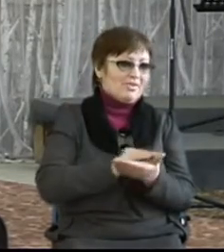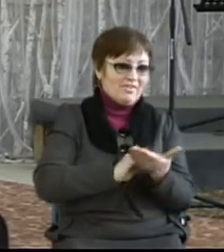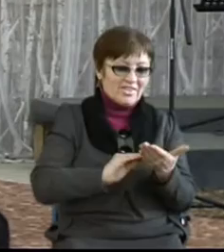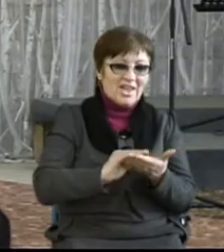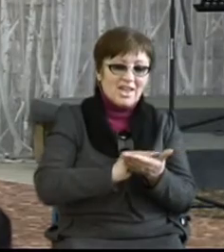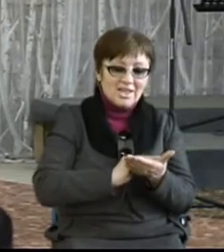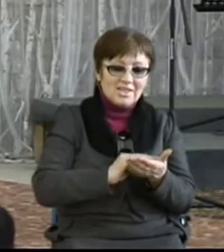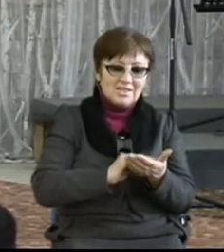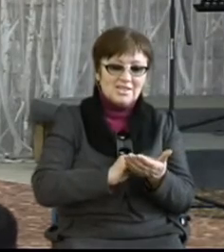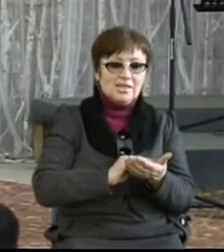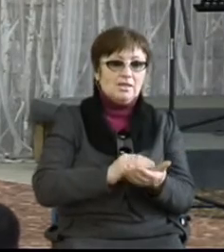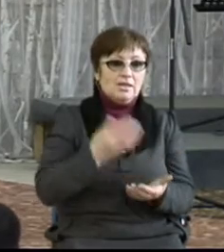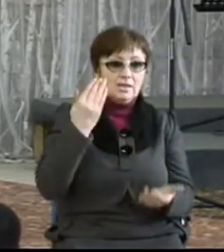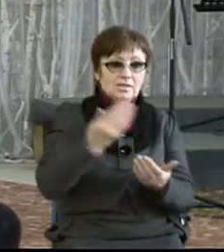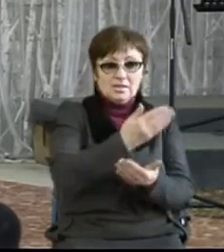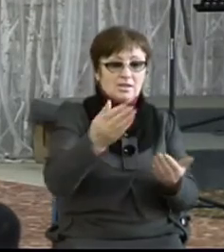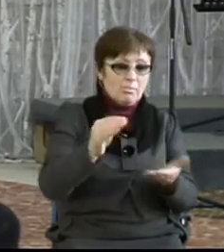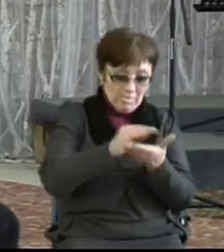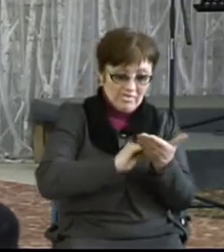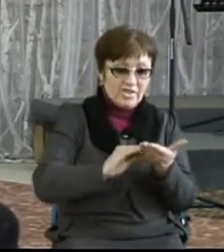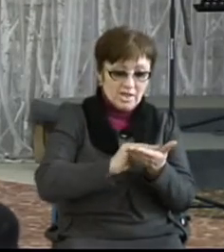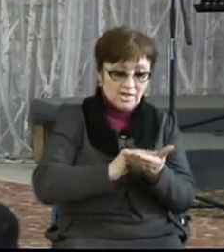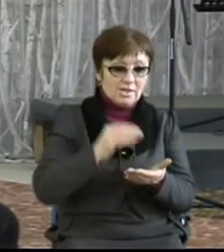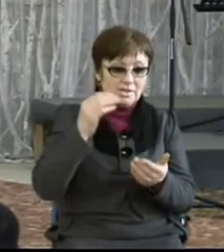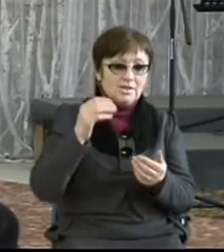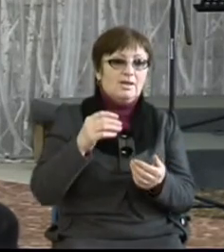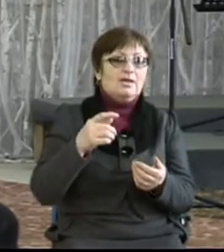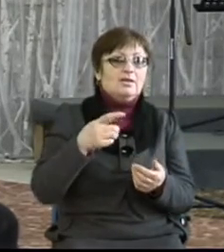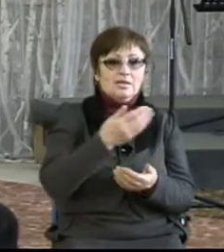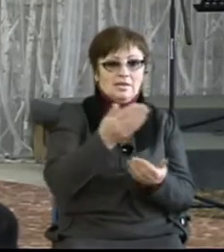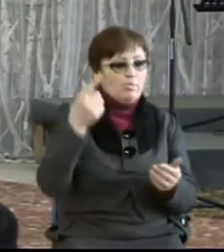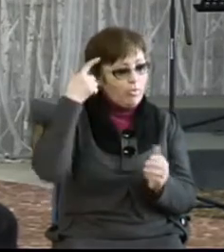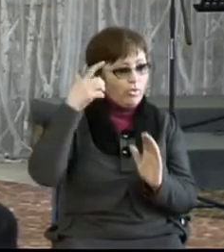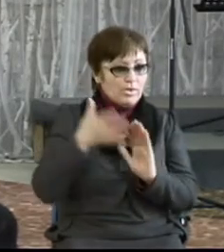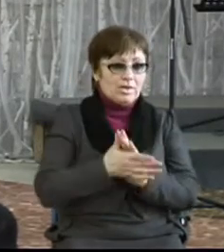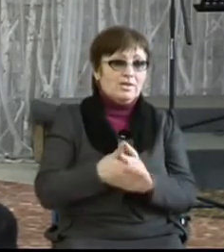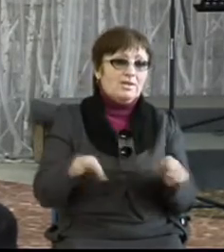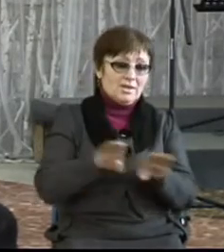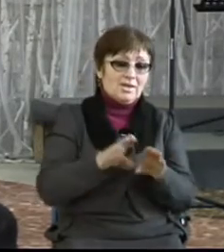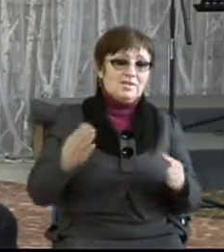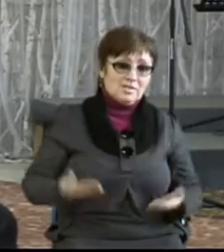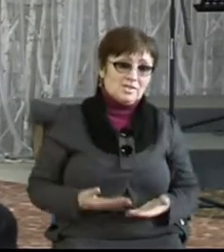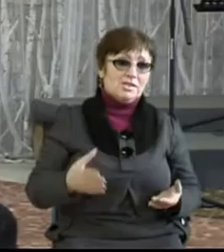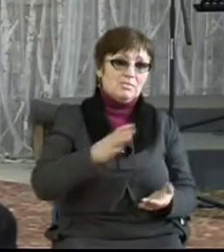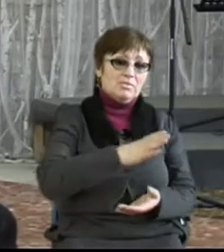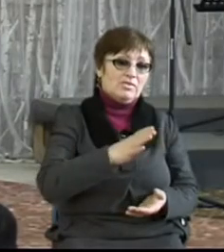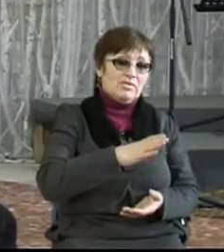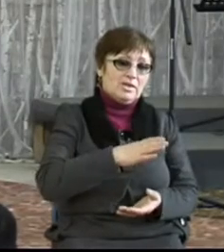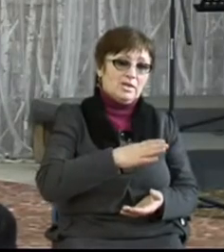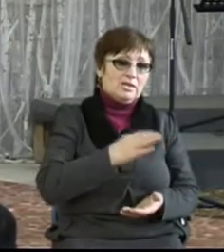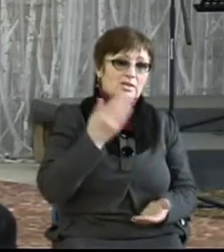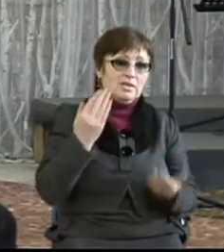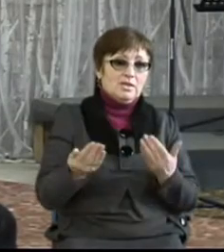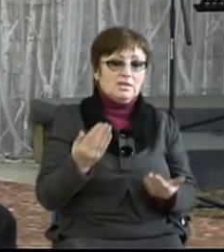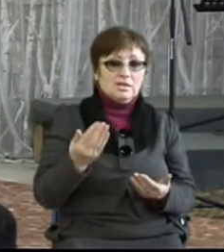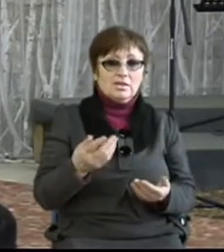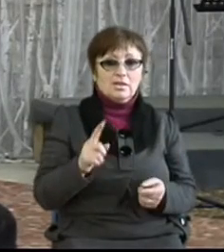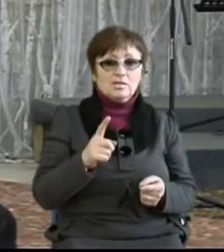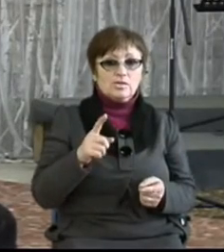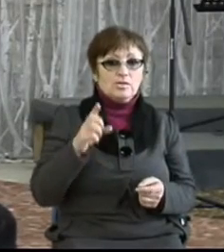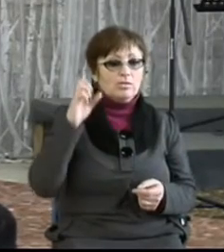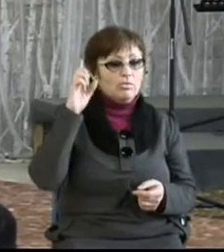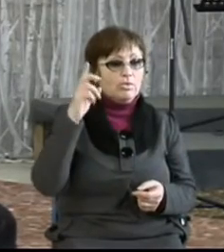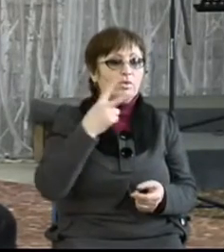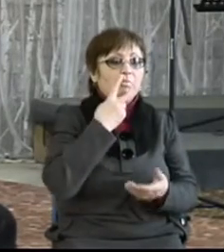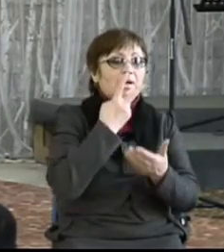если ты его повторил точно так же, значит, ты понял, что тебе сформулировали. Вот так и в жизни порой бывает, что иногда вещи некоторые нам, как бы